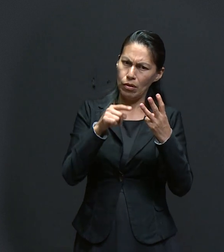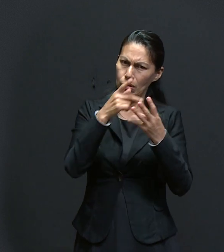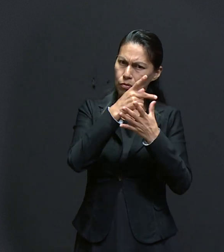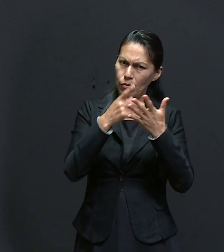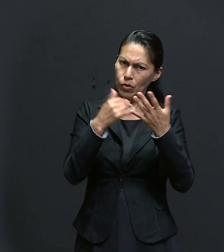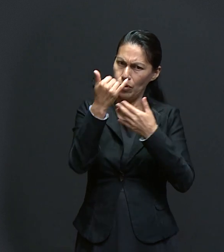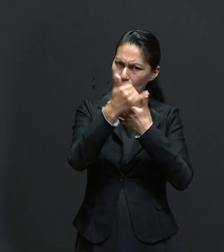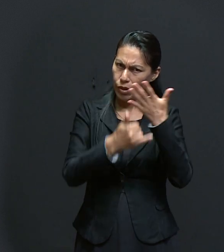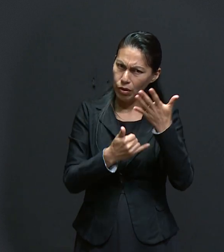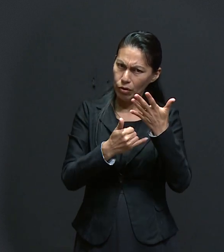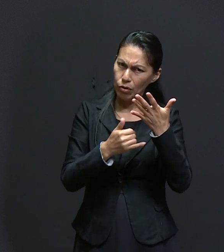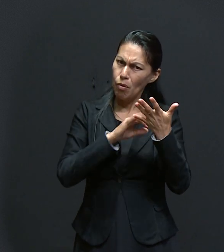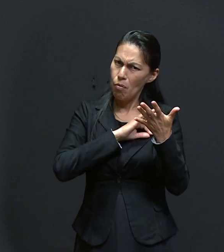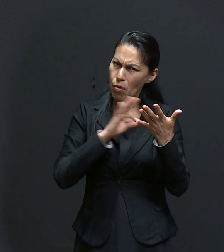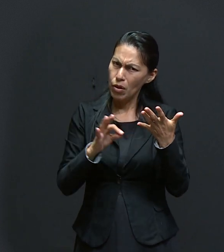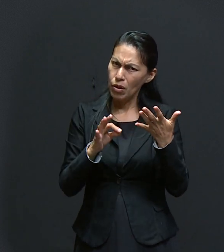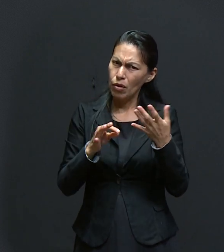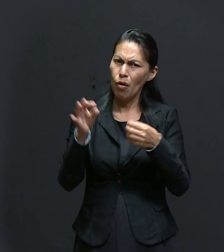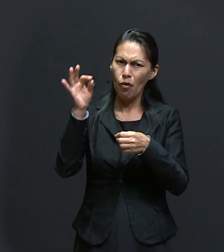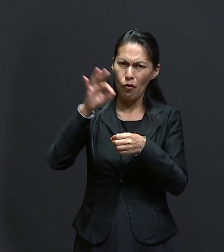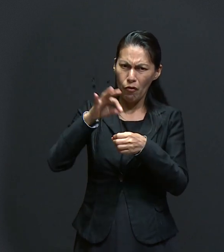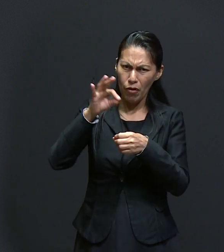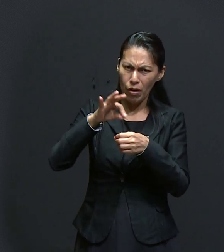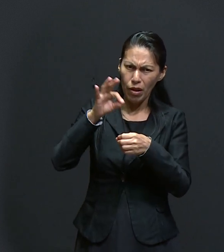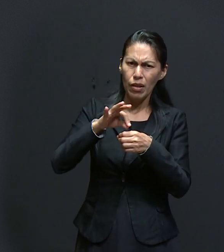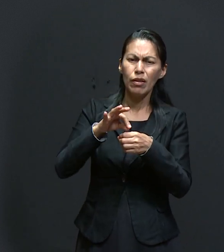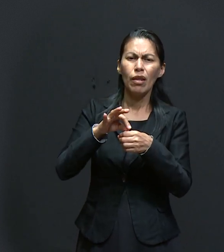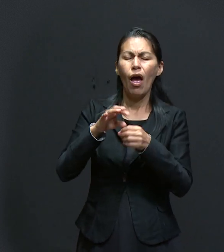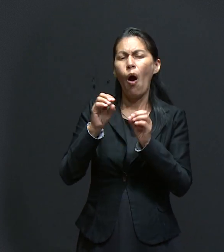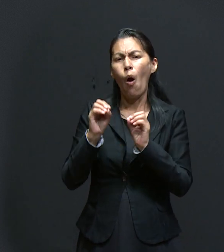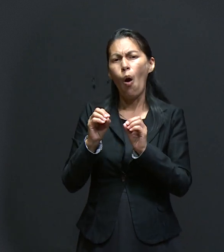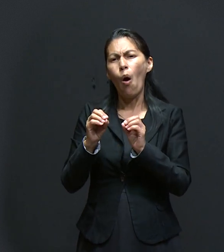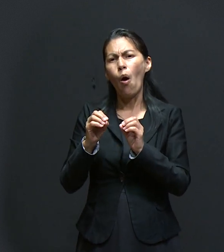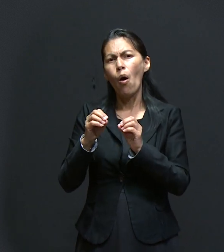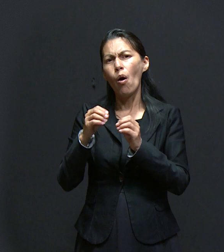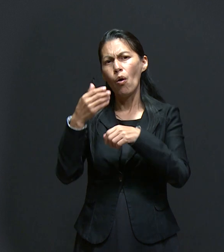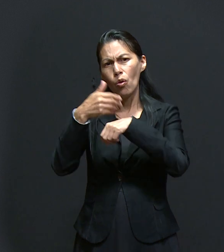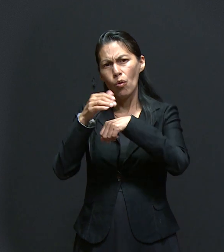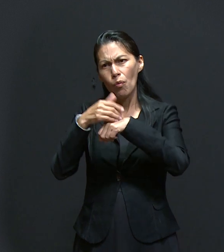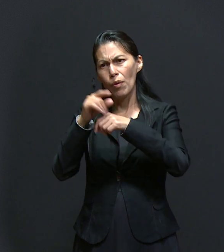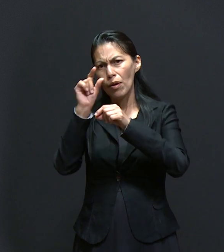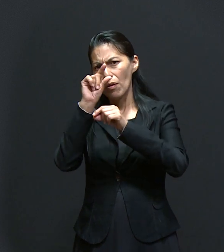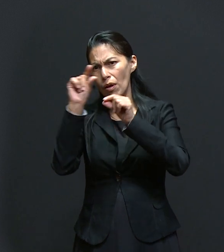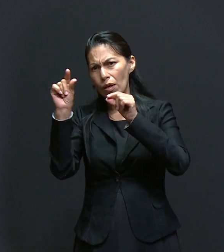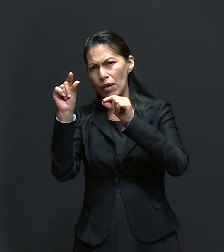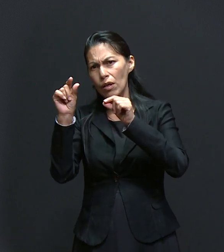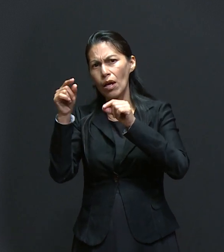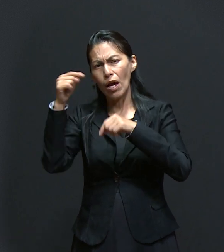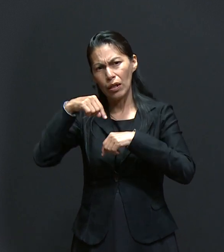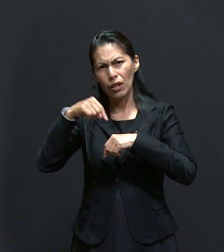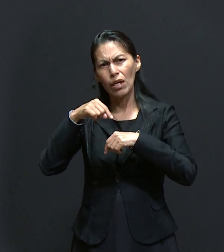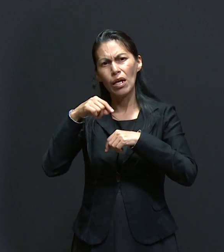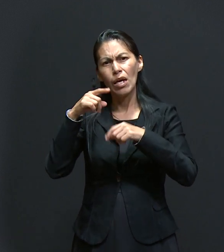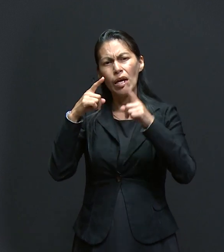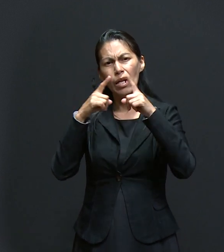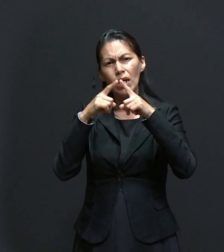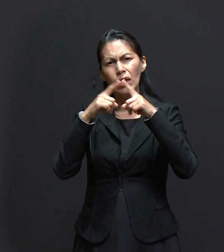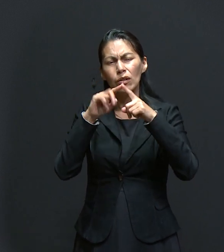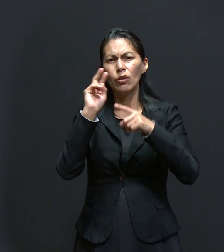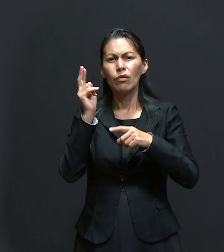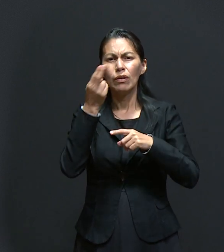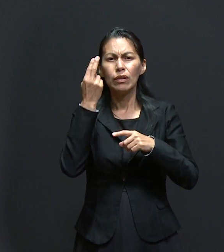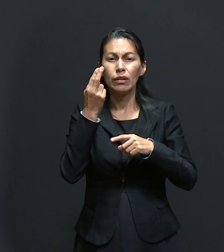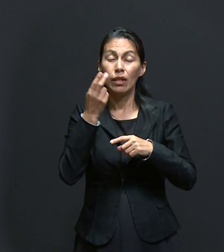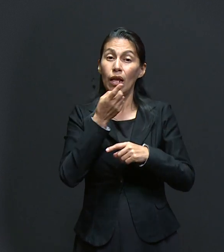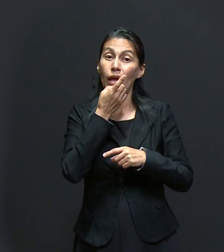ofrendas y no directa allí por las cuentas cualquier y mencionadas la iglesia universitaria aquí y pero hacer mención que